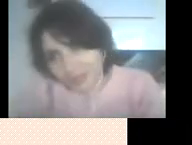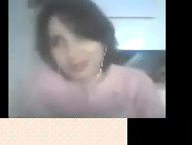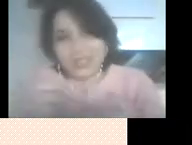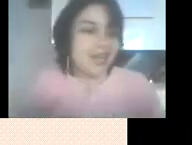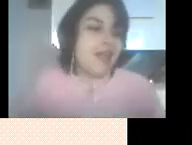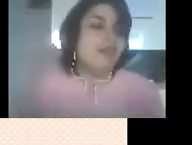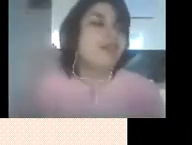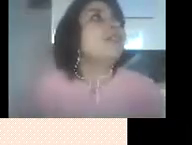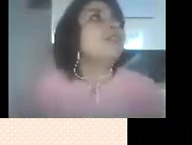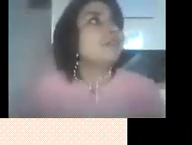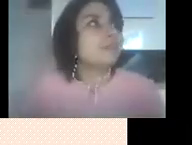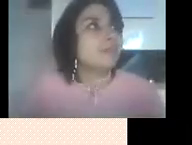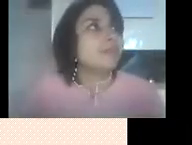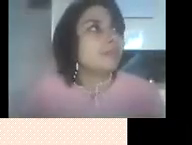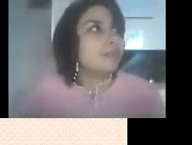¡shum!, todo se caería.